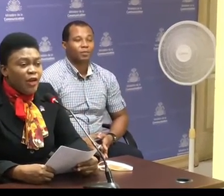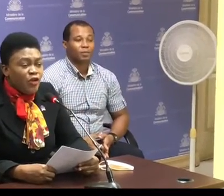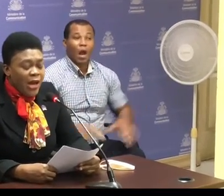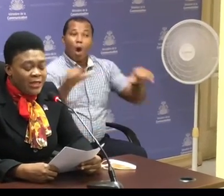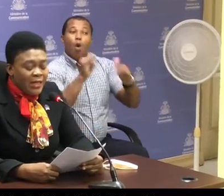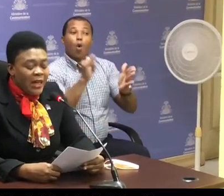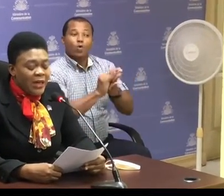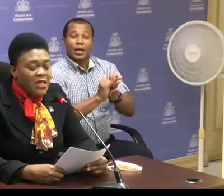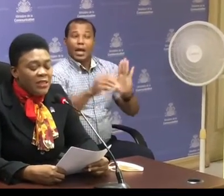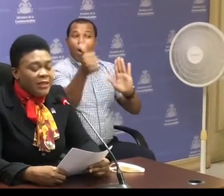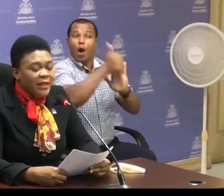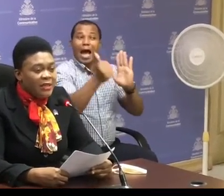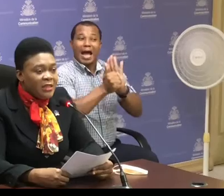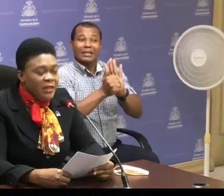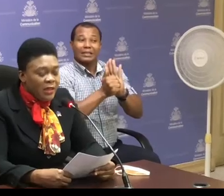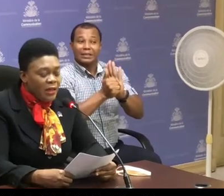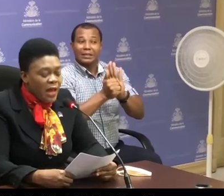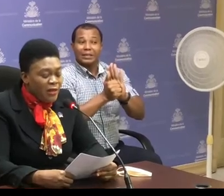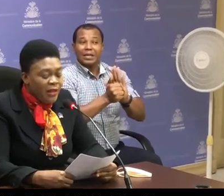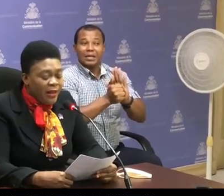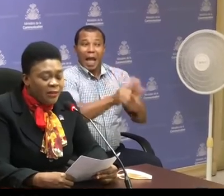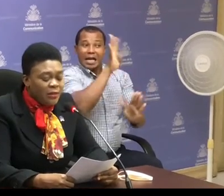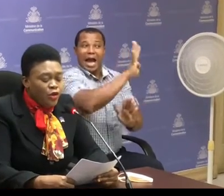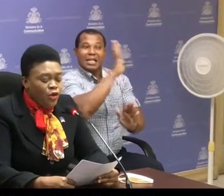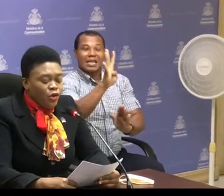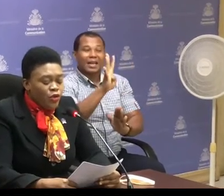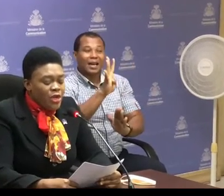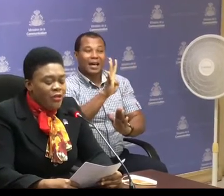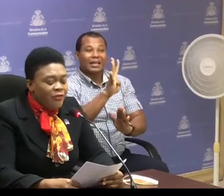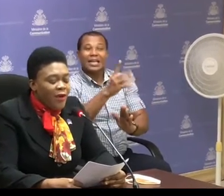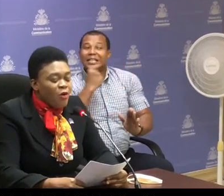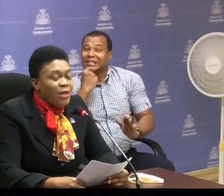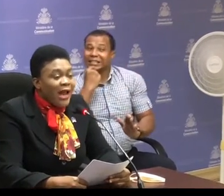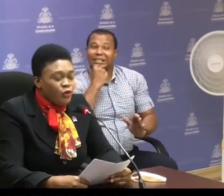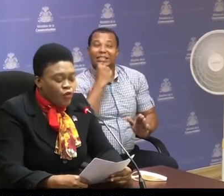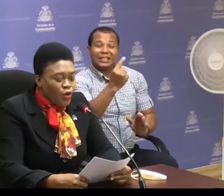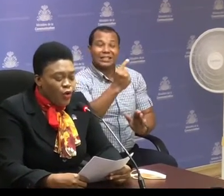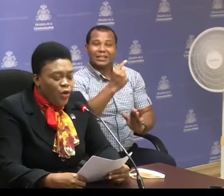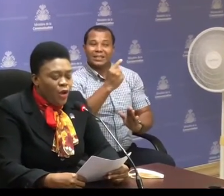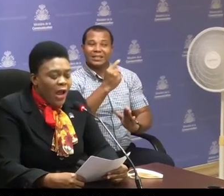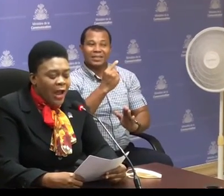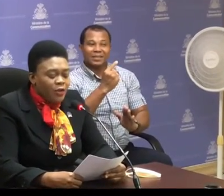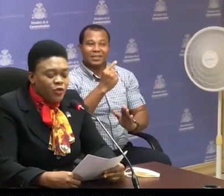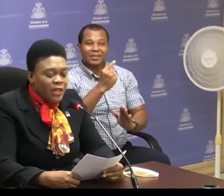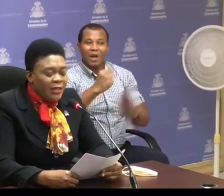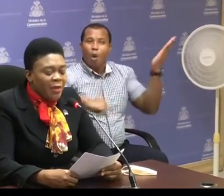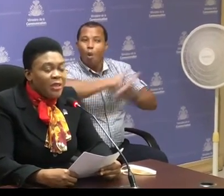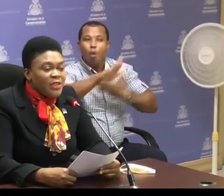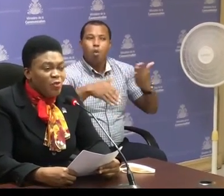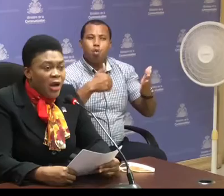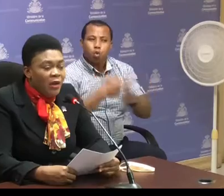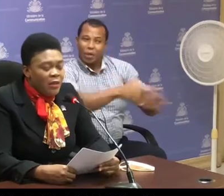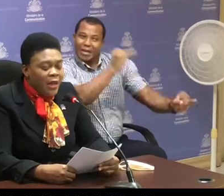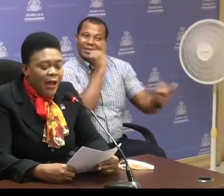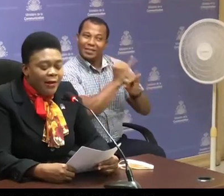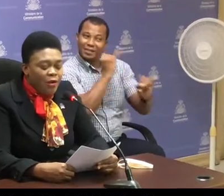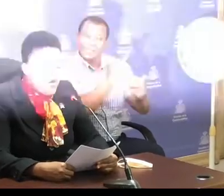il y a un article là-dedans qui est l'article 44, donc qui fait obligation à tout